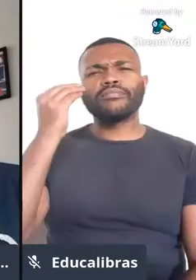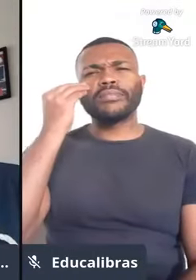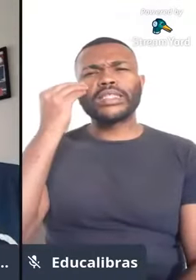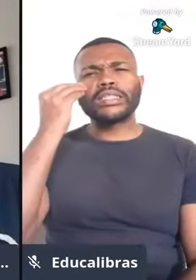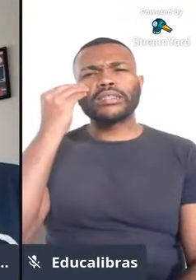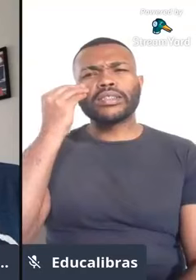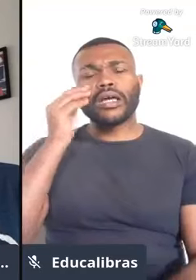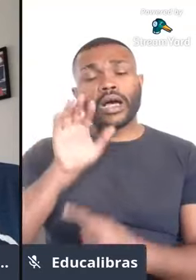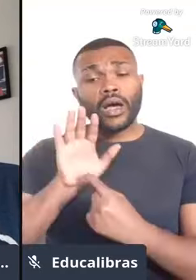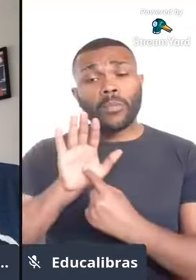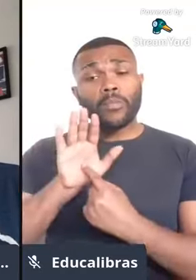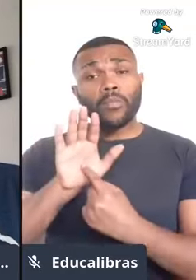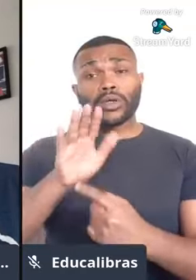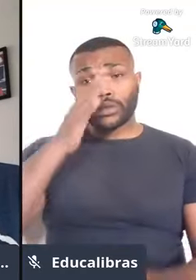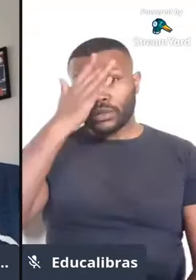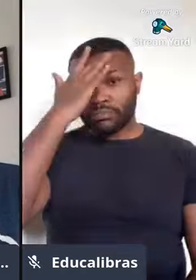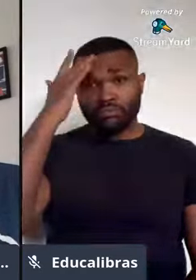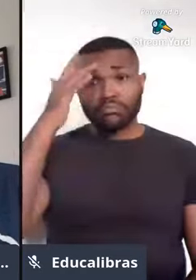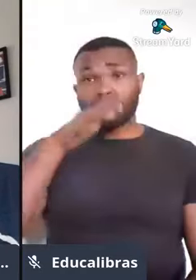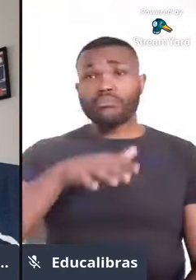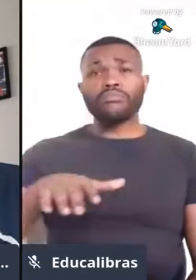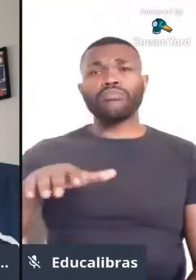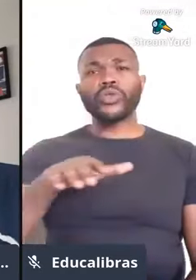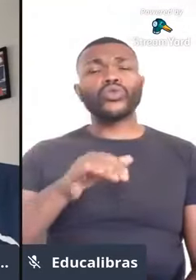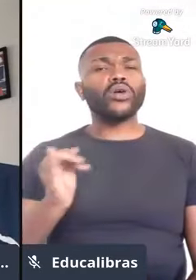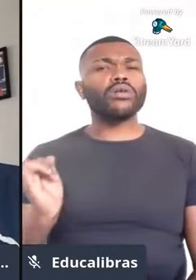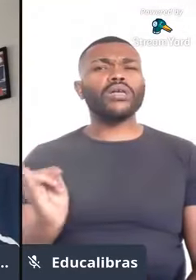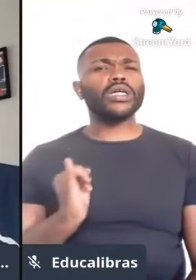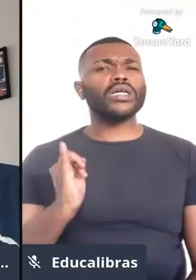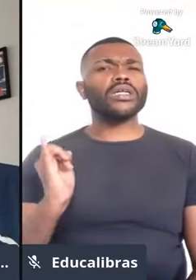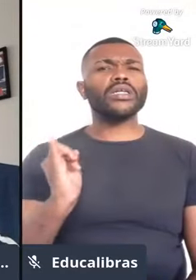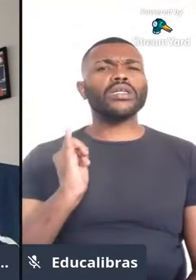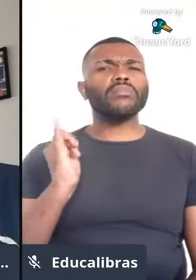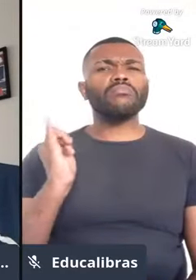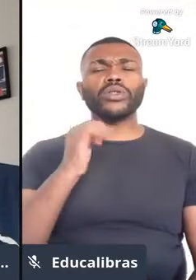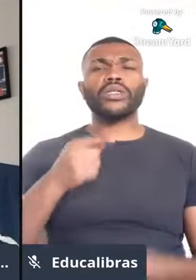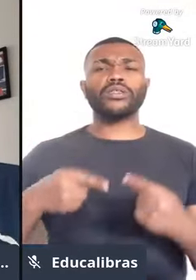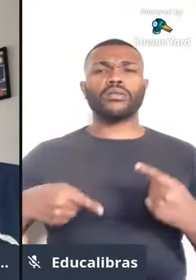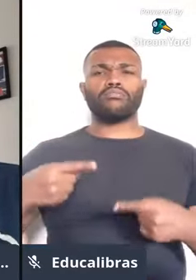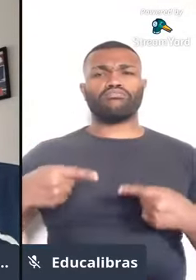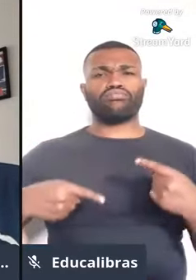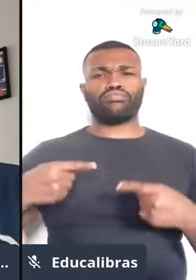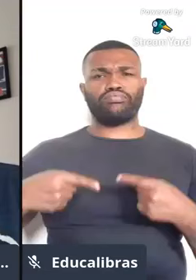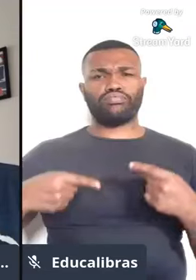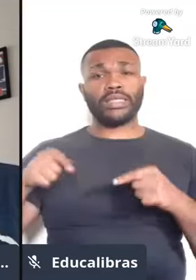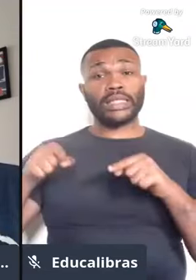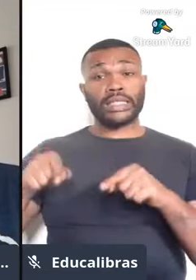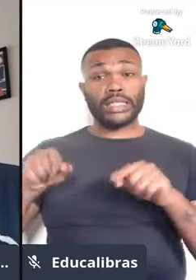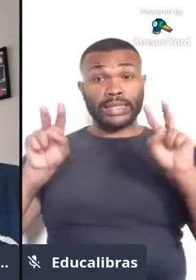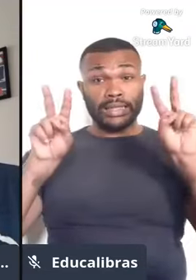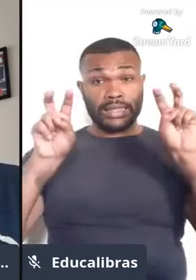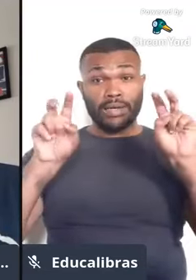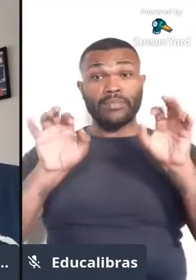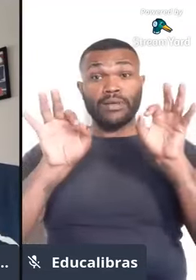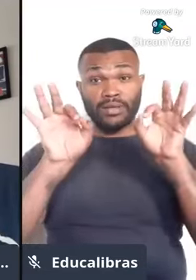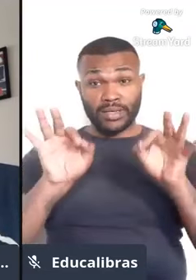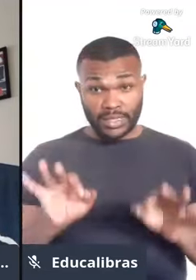para as pessoas a importância de se discutir essas questões de forma correta, de